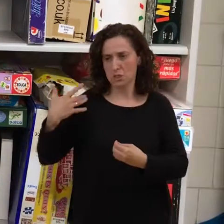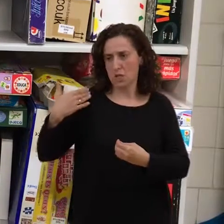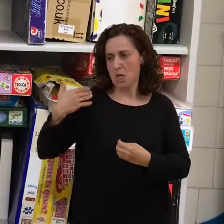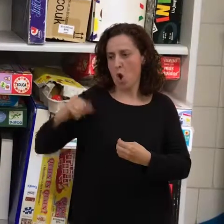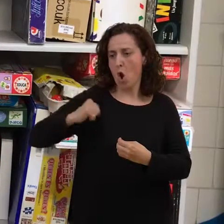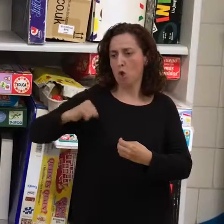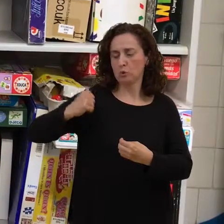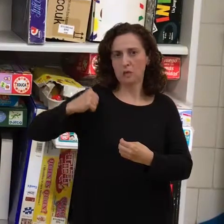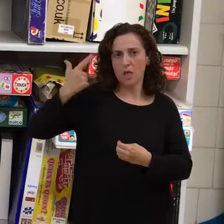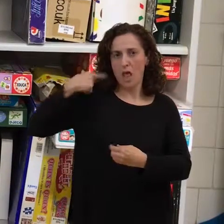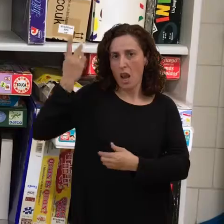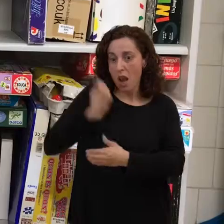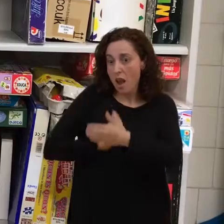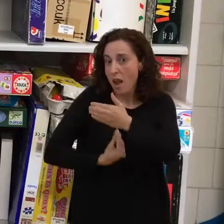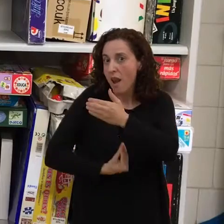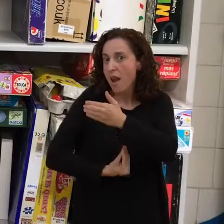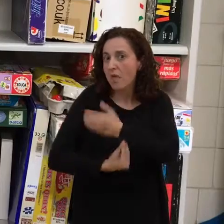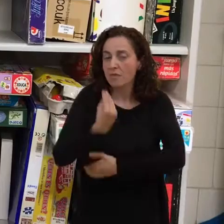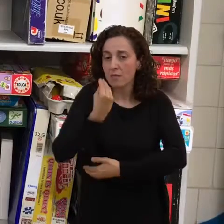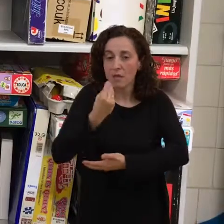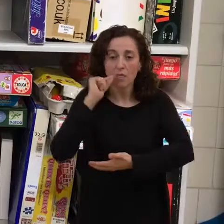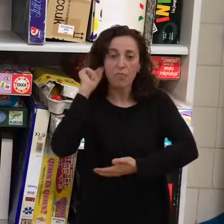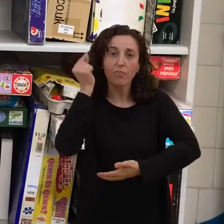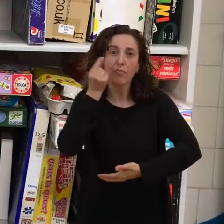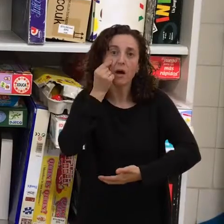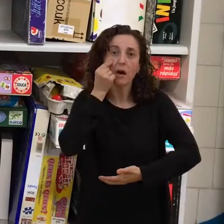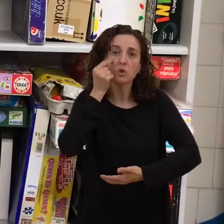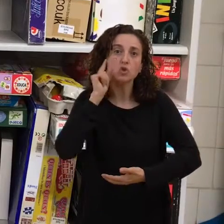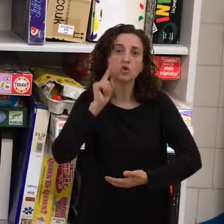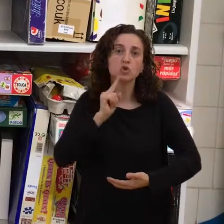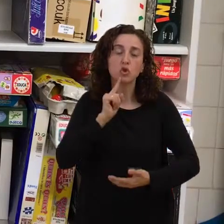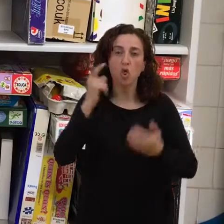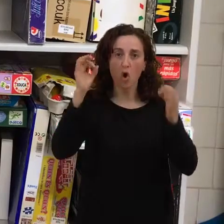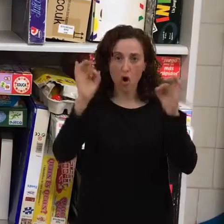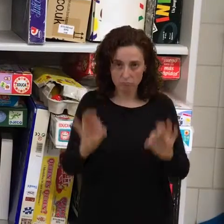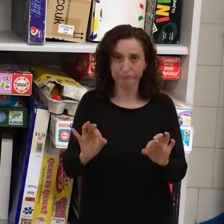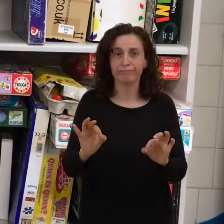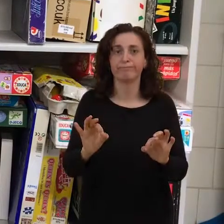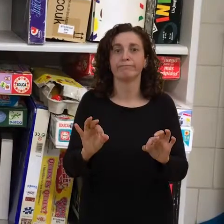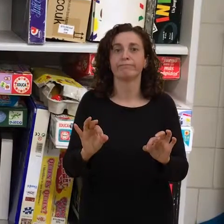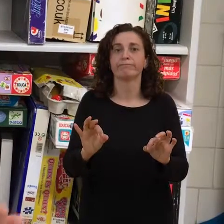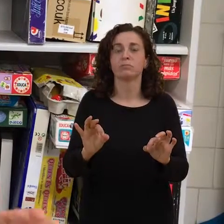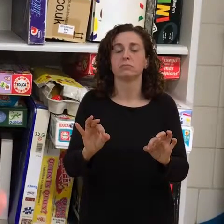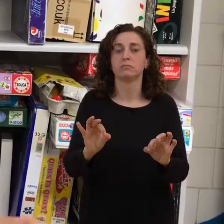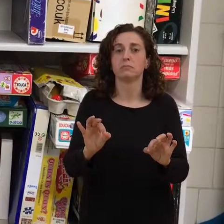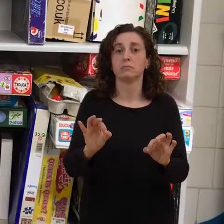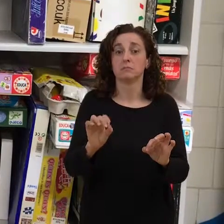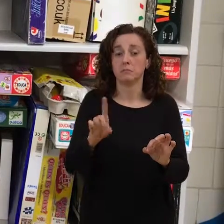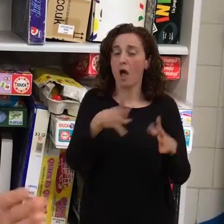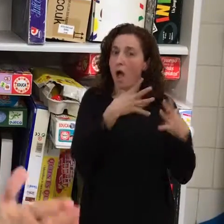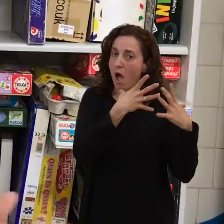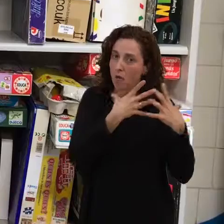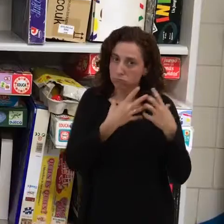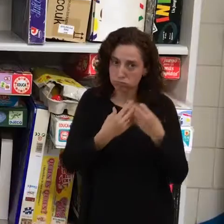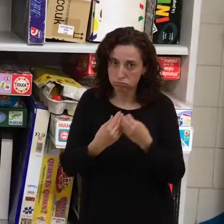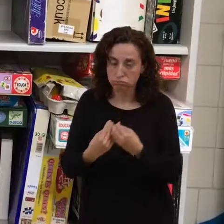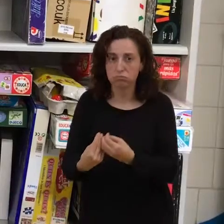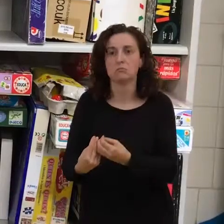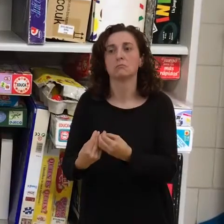cuando nacen los niños se les detecta una discapacidad auditiva pasan al servicio